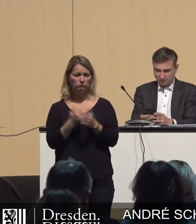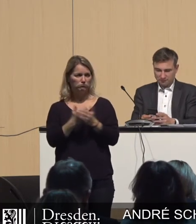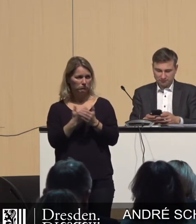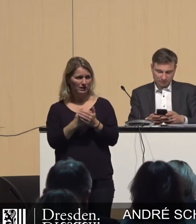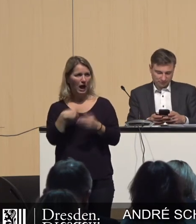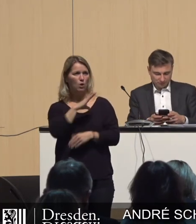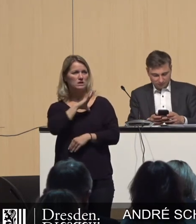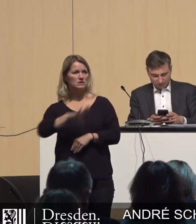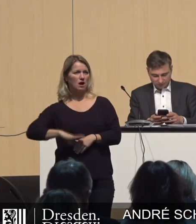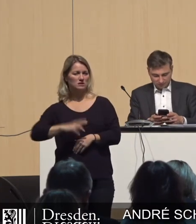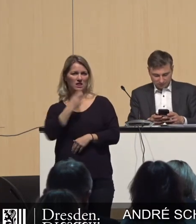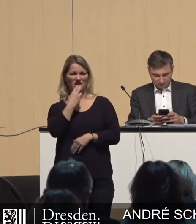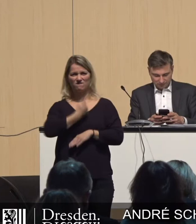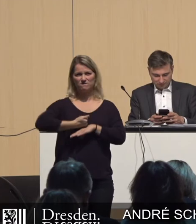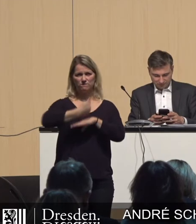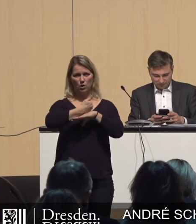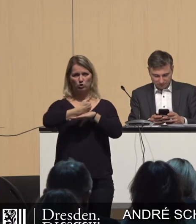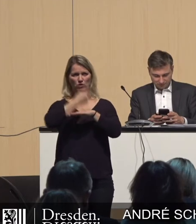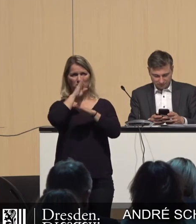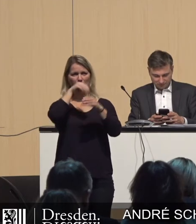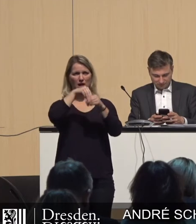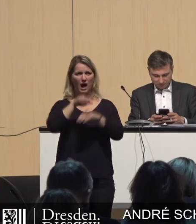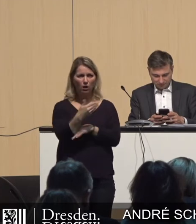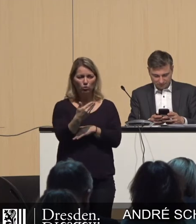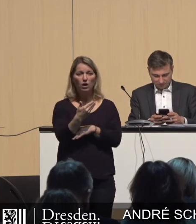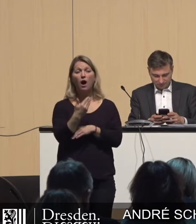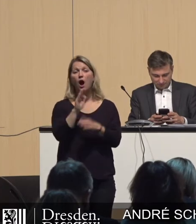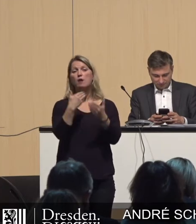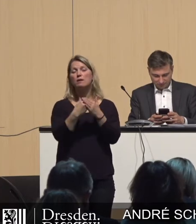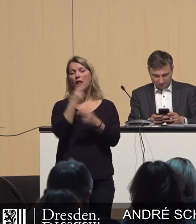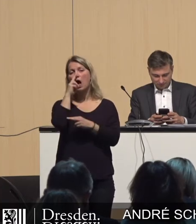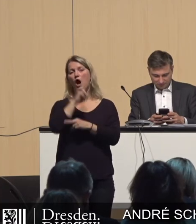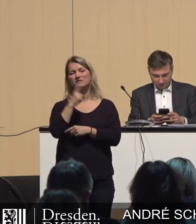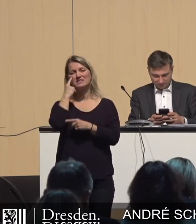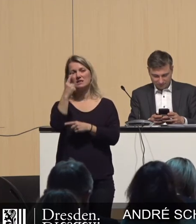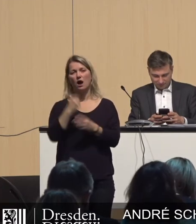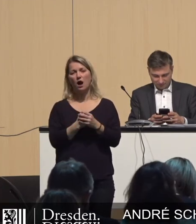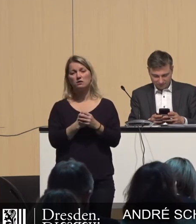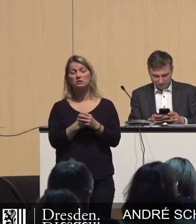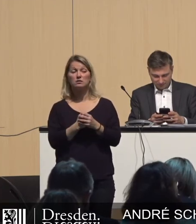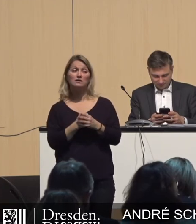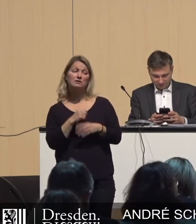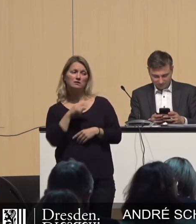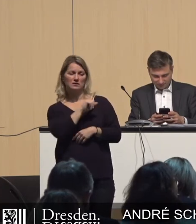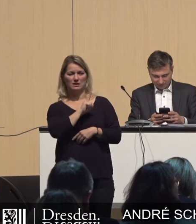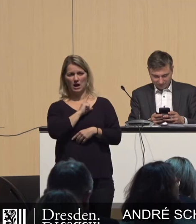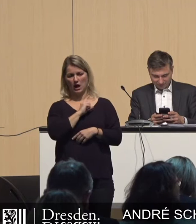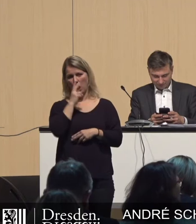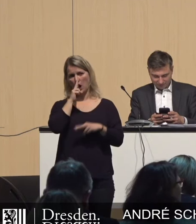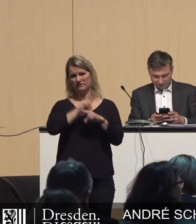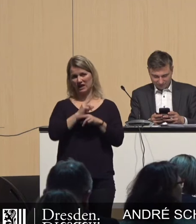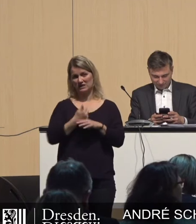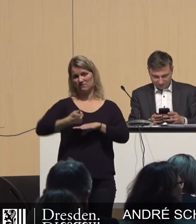Vorstand der Sachsenenergie und natürlich auch der Aufsichtsrat, der im Übrigen, Herr Hilbert, Sie sollten es wissen, als Vorsitzender des